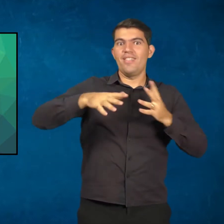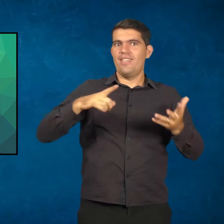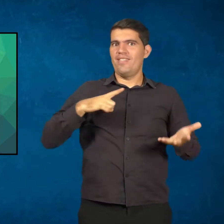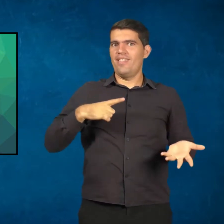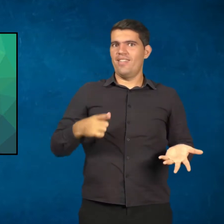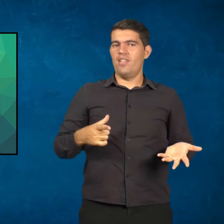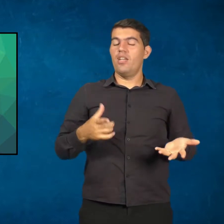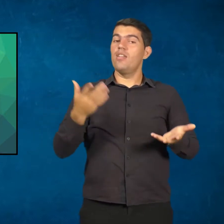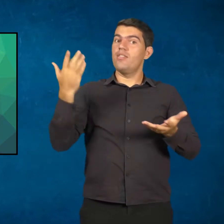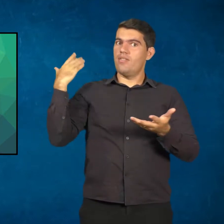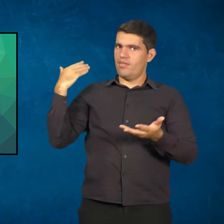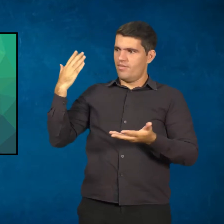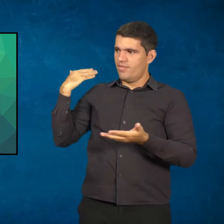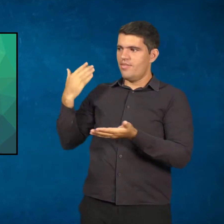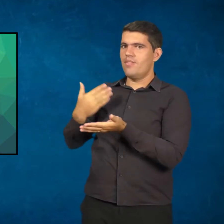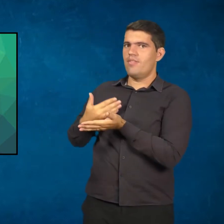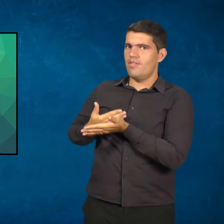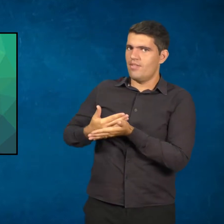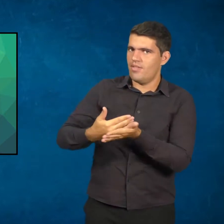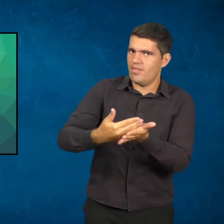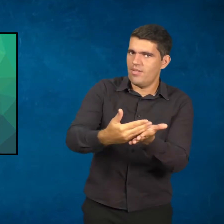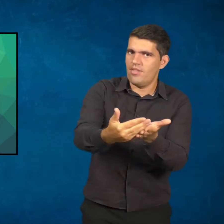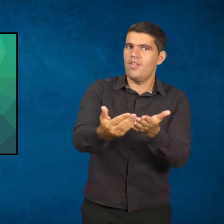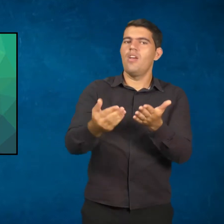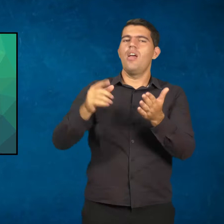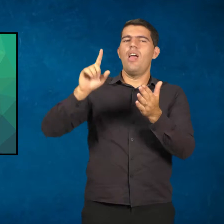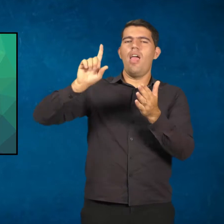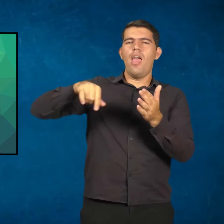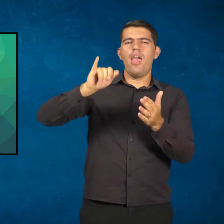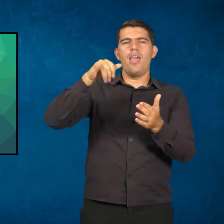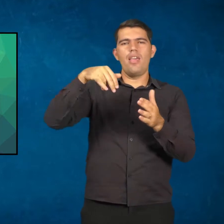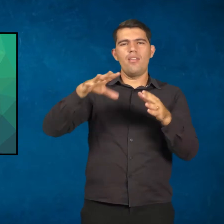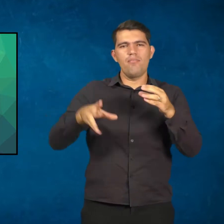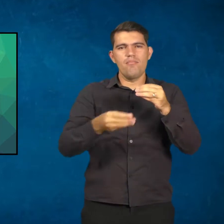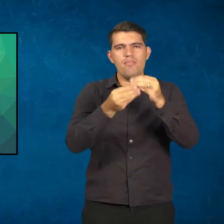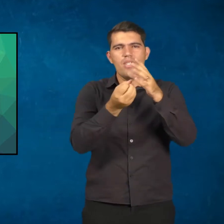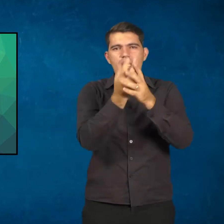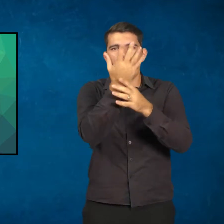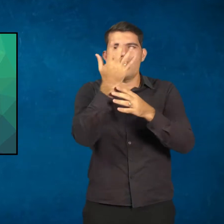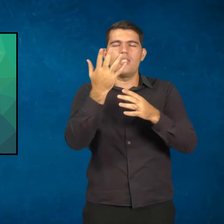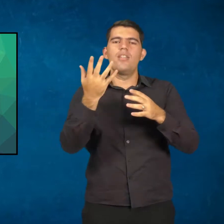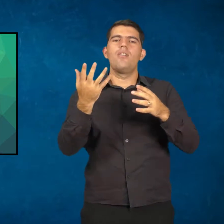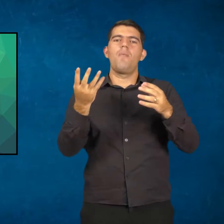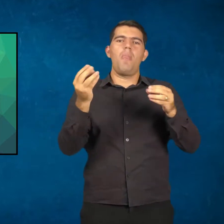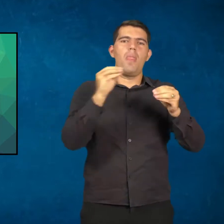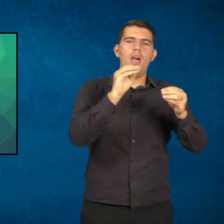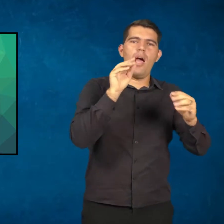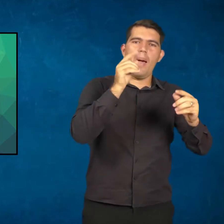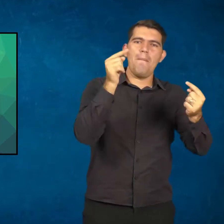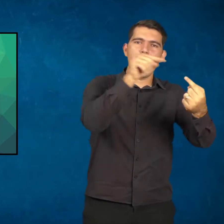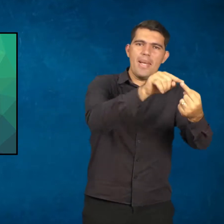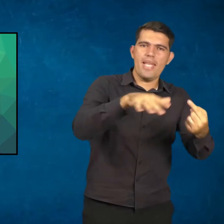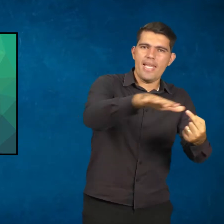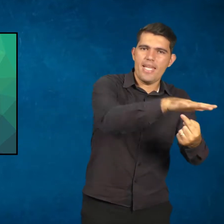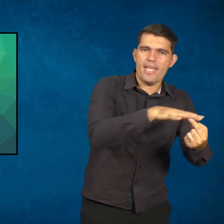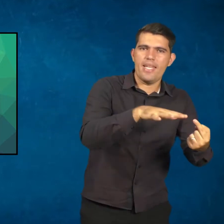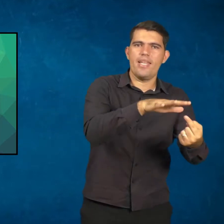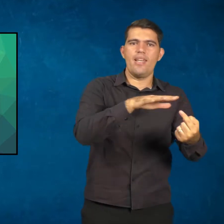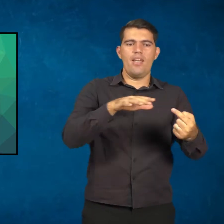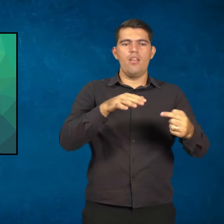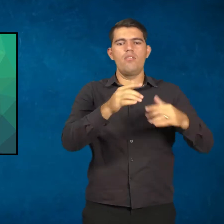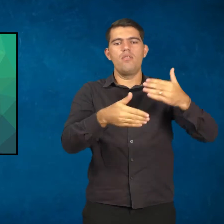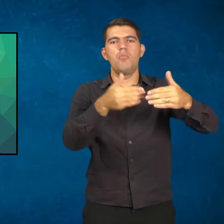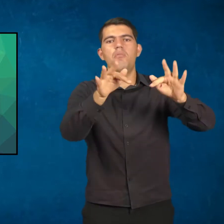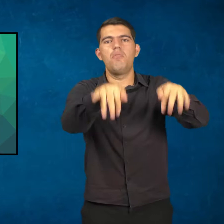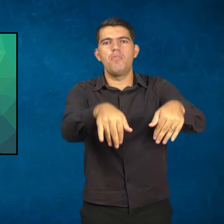educacionais. Desde a sua formulação, passando pela implementação, seus efeitos, como aponta no